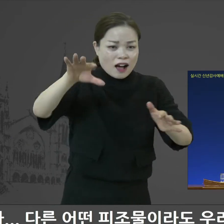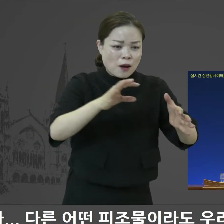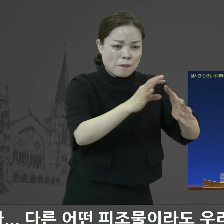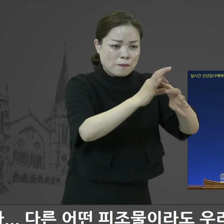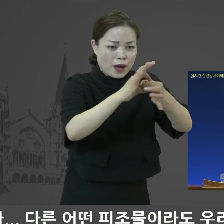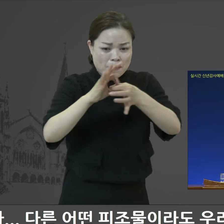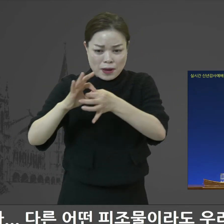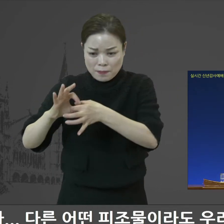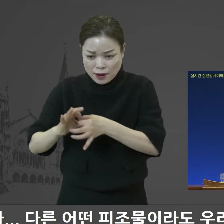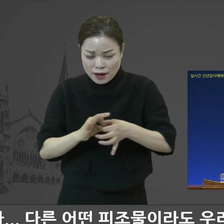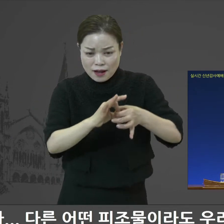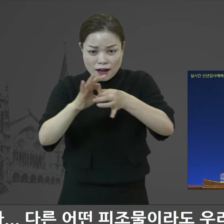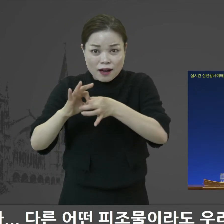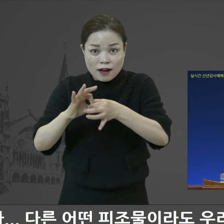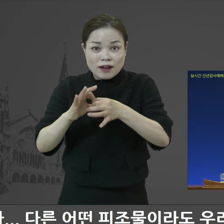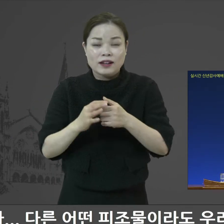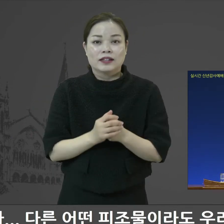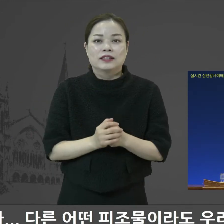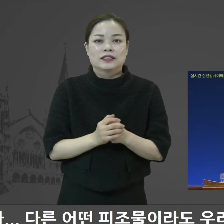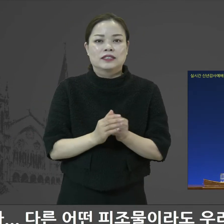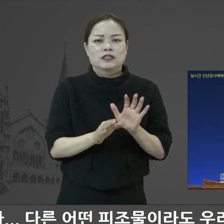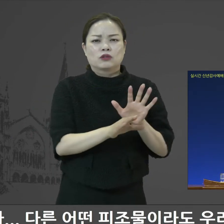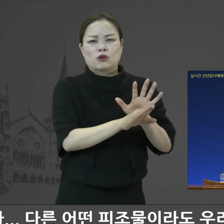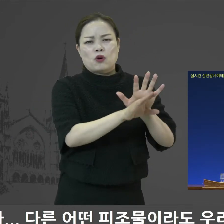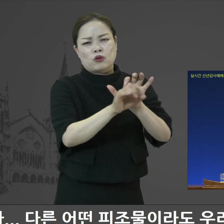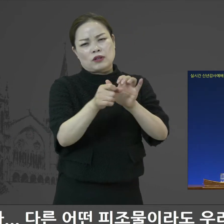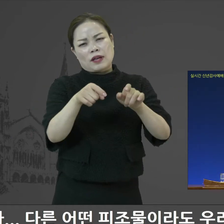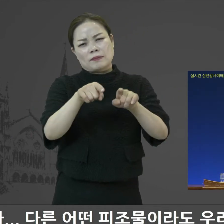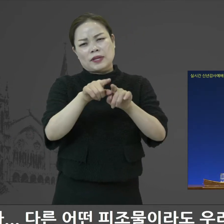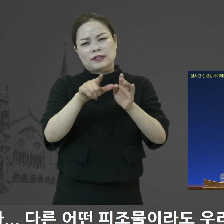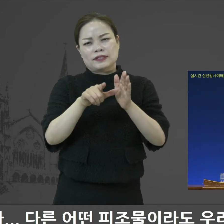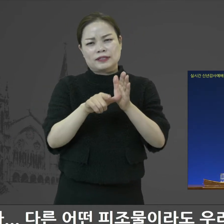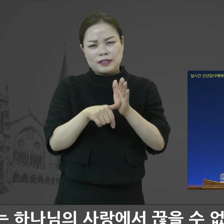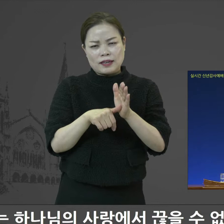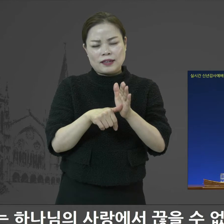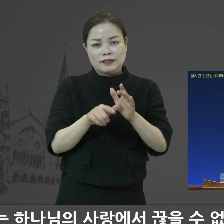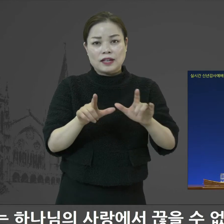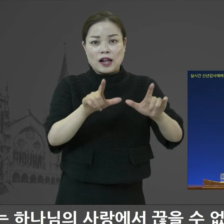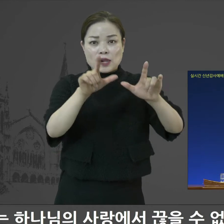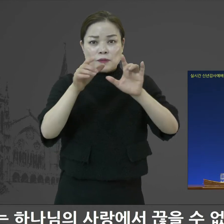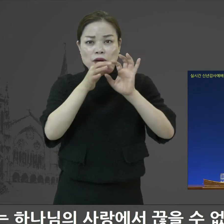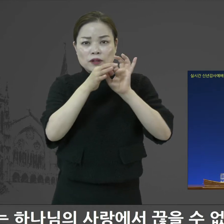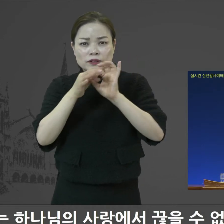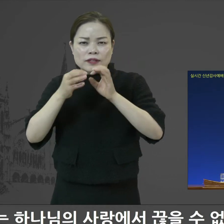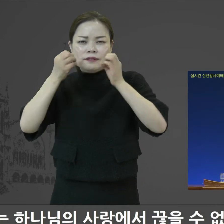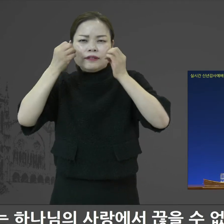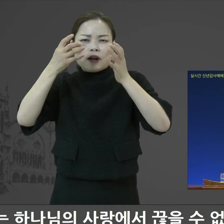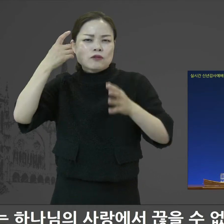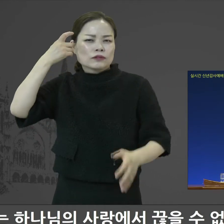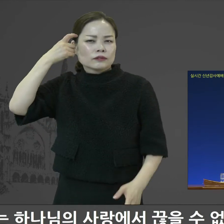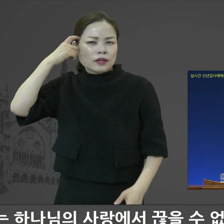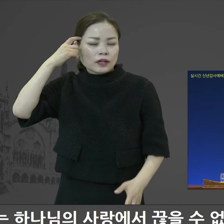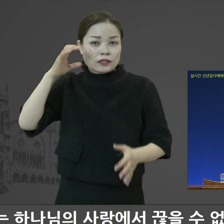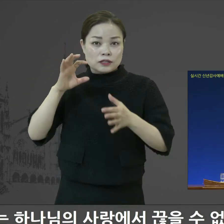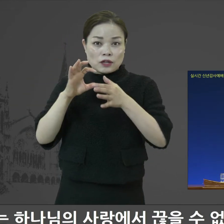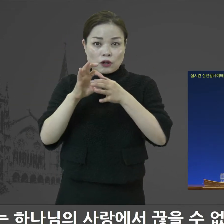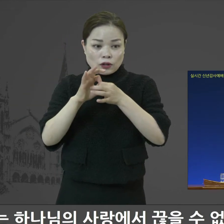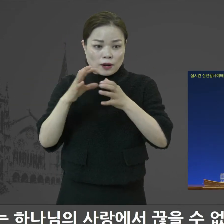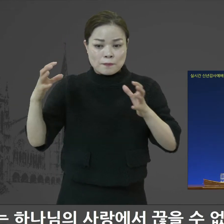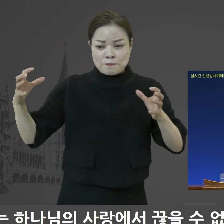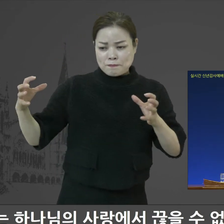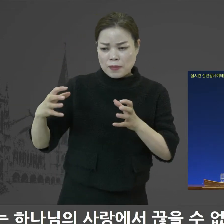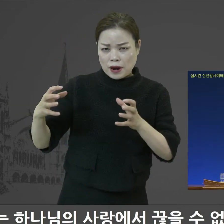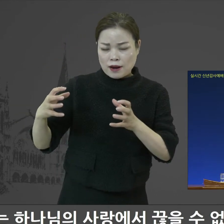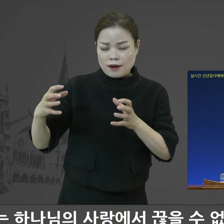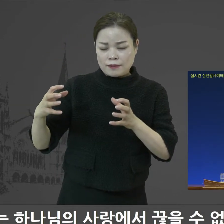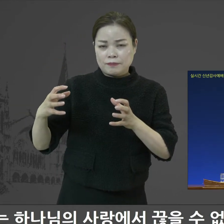있습니다. 하지만 이 코로나와 함께하는 시대를 맞이하면서 새로운 차원에 연결되고